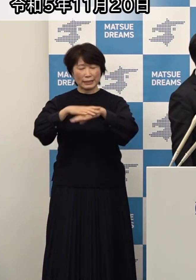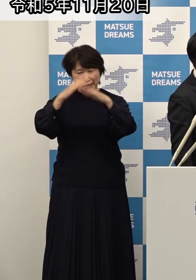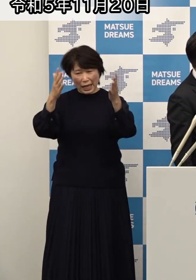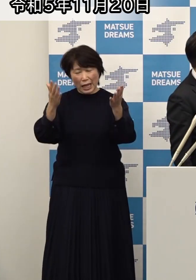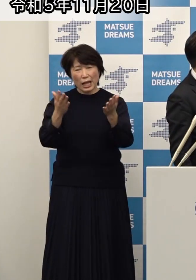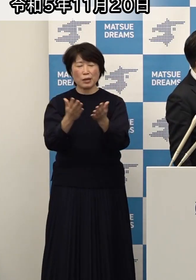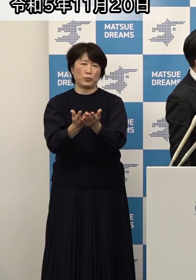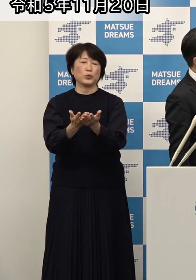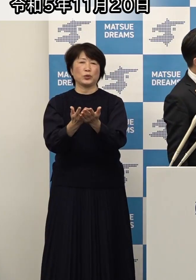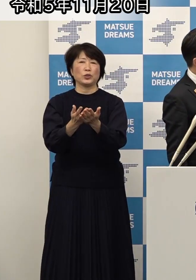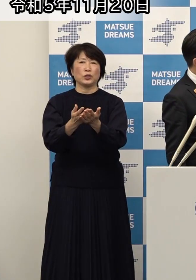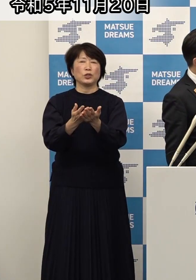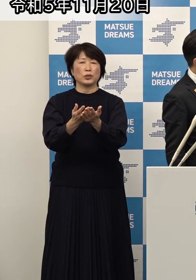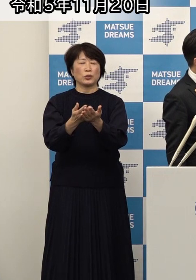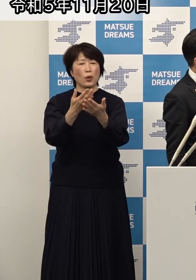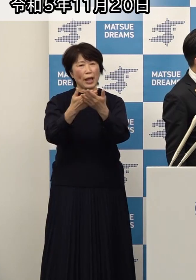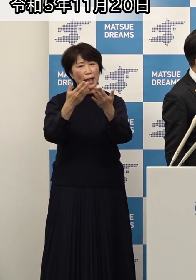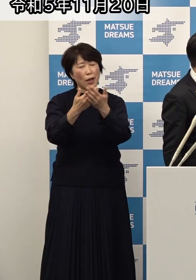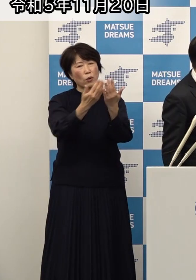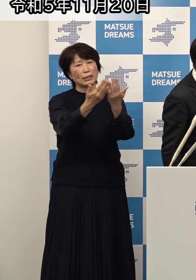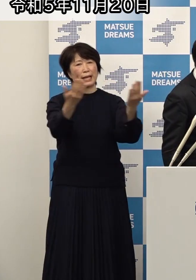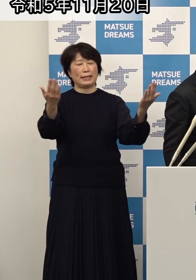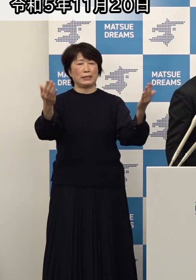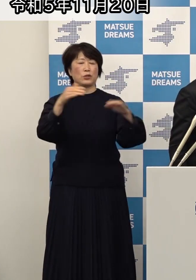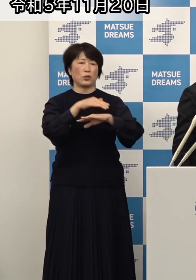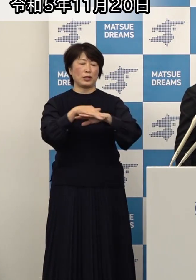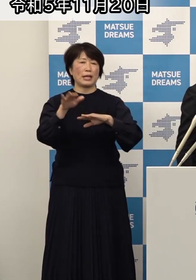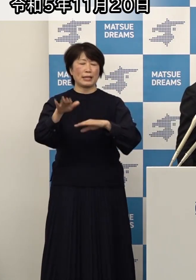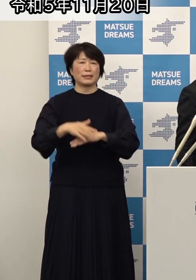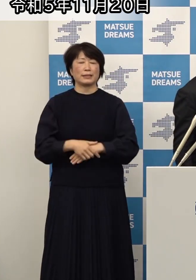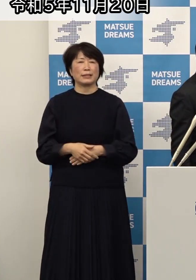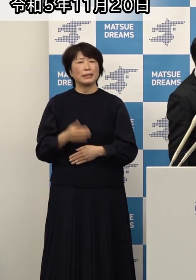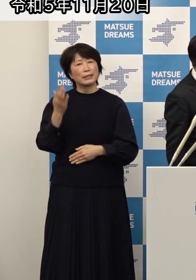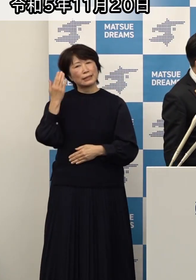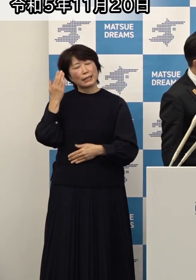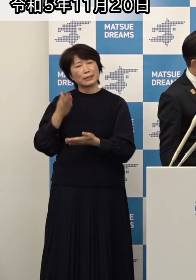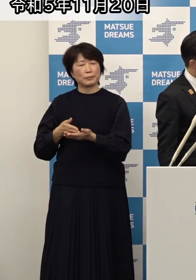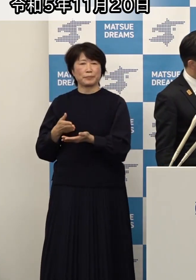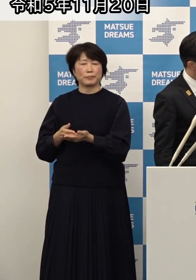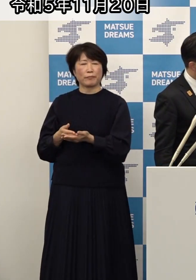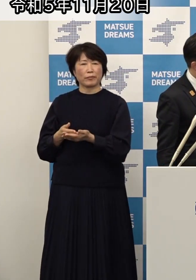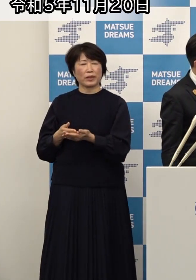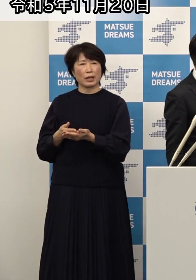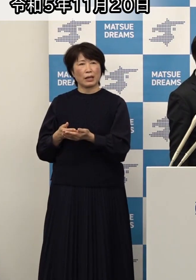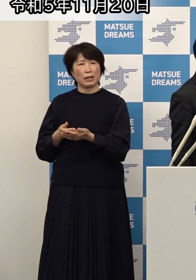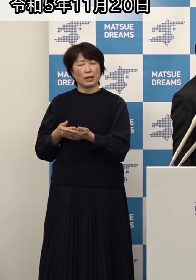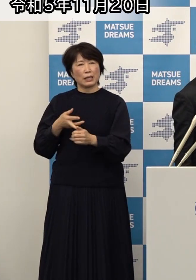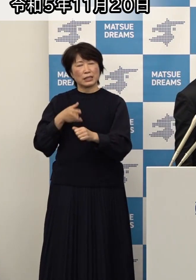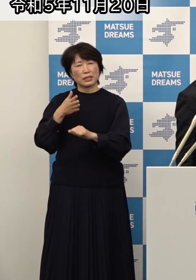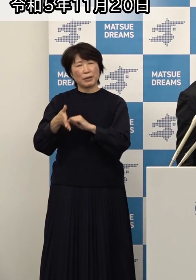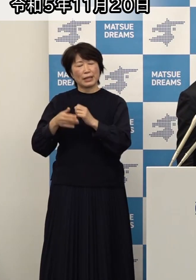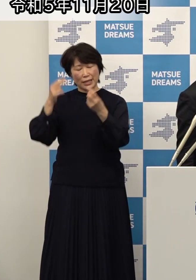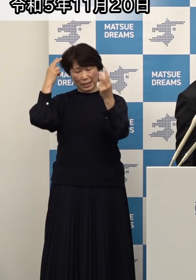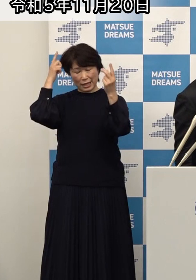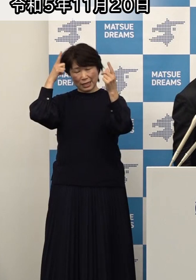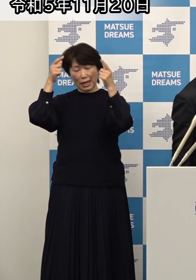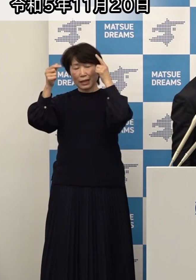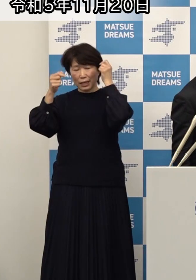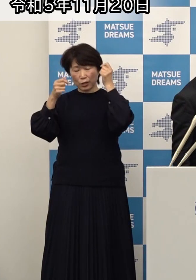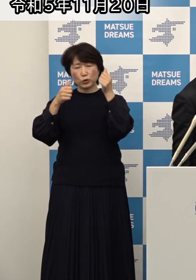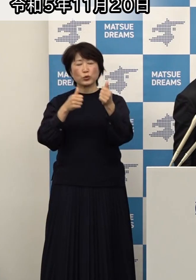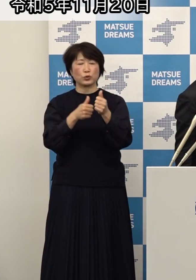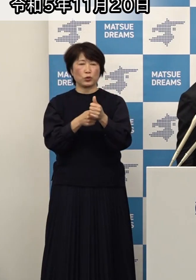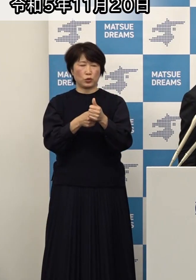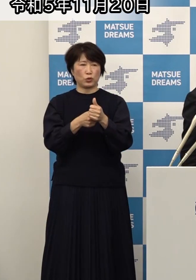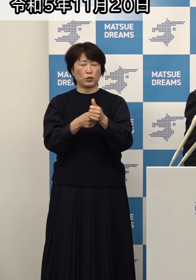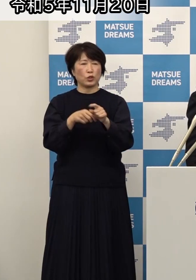。でこちらが先ほど一旦見ていただきました、島根大学附属義務教育学校8年の平